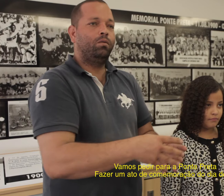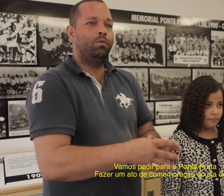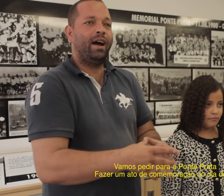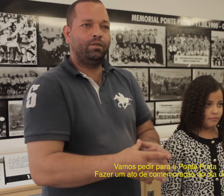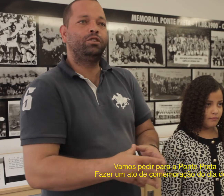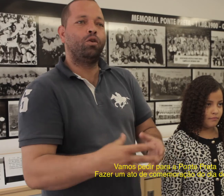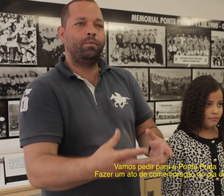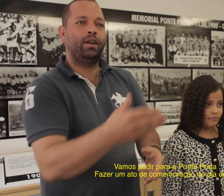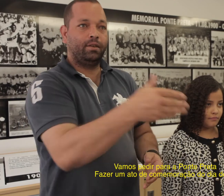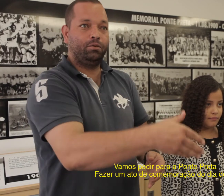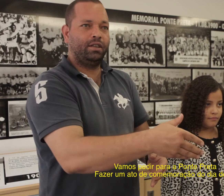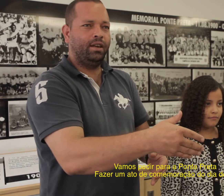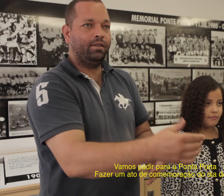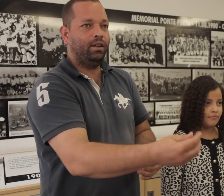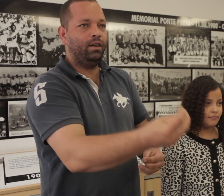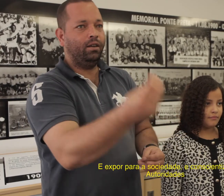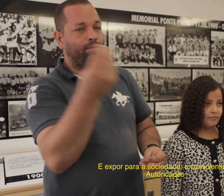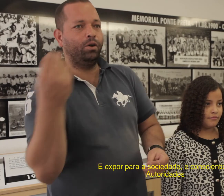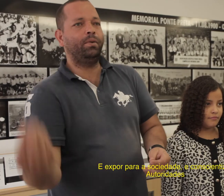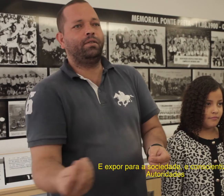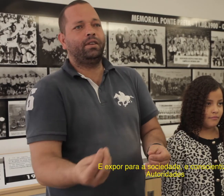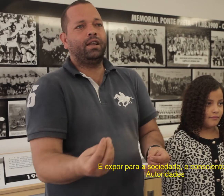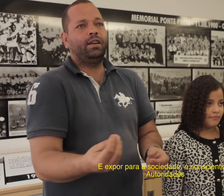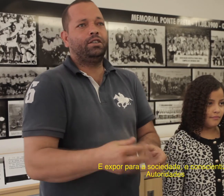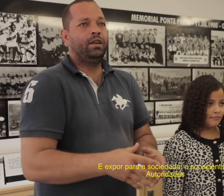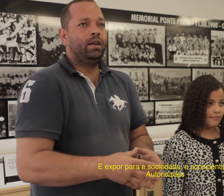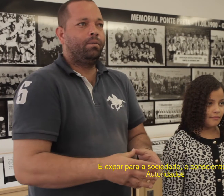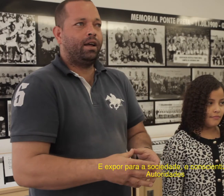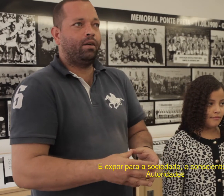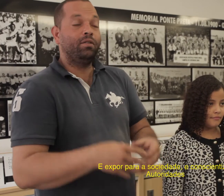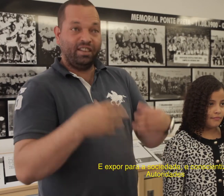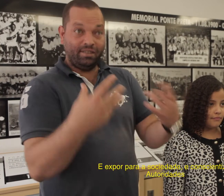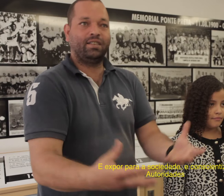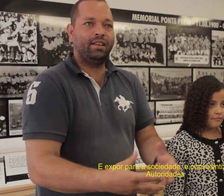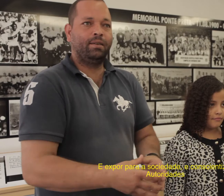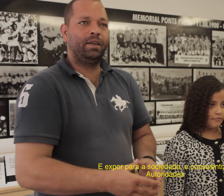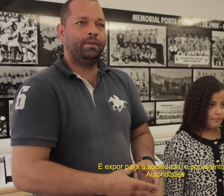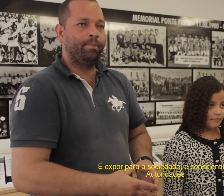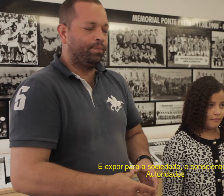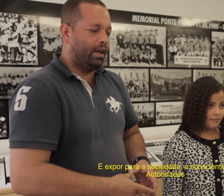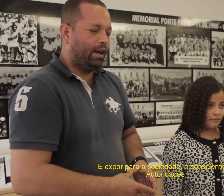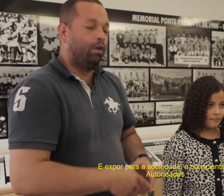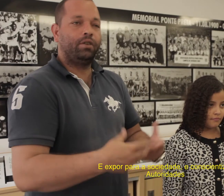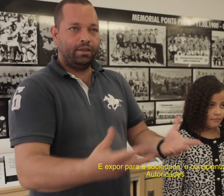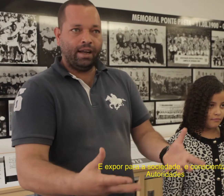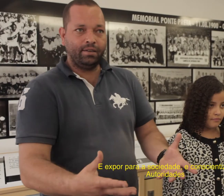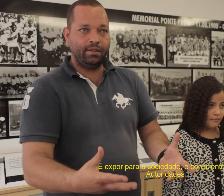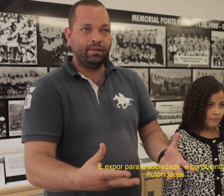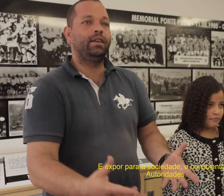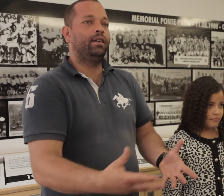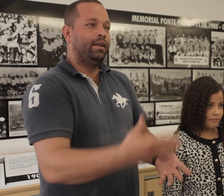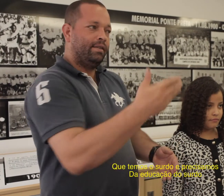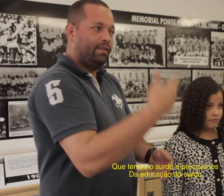fazer um ato de comemoração do dia deles e expor para a sociedade, para conscientizar também